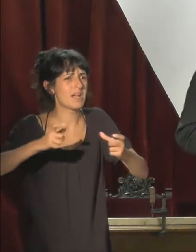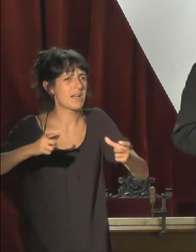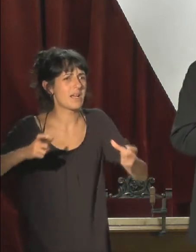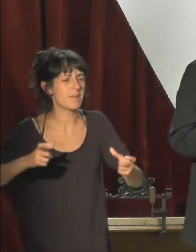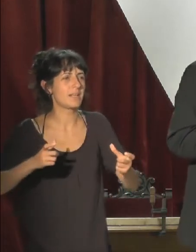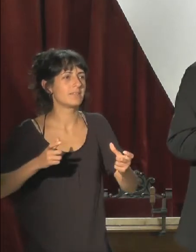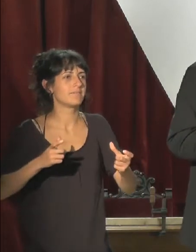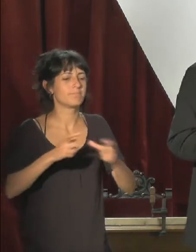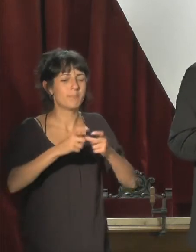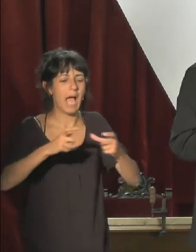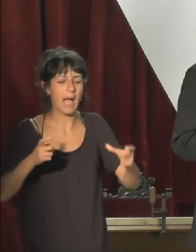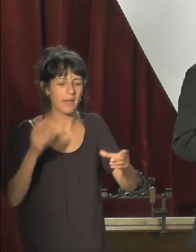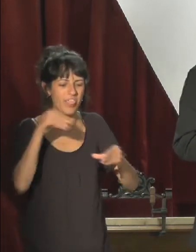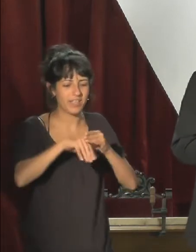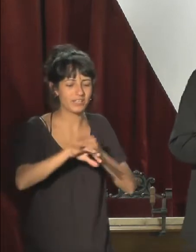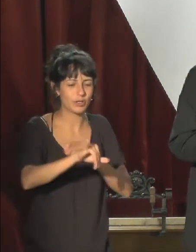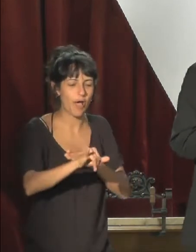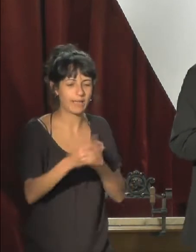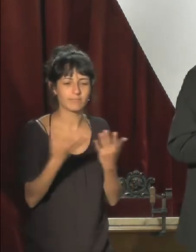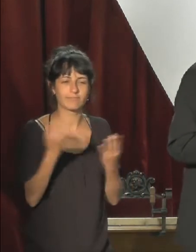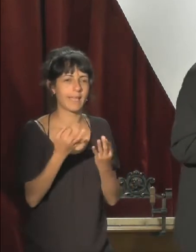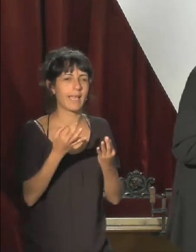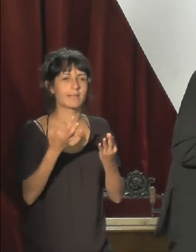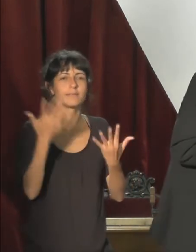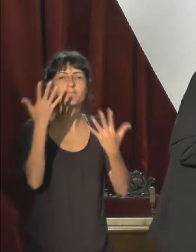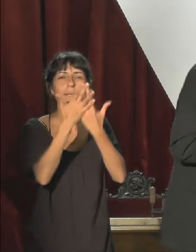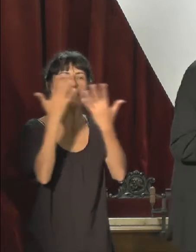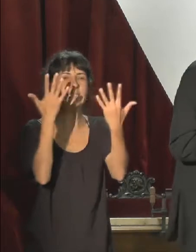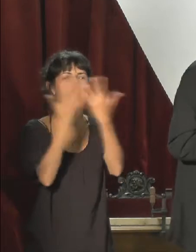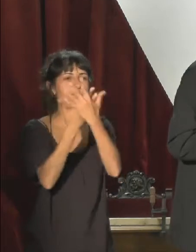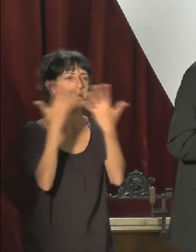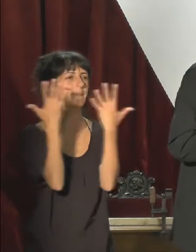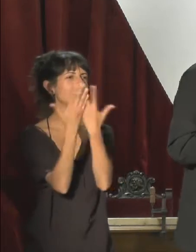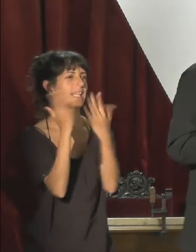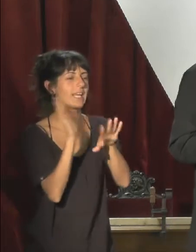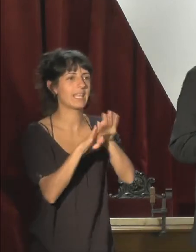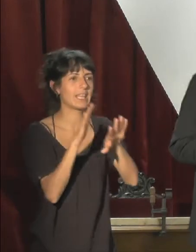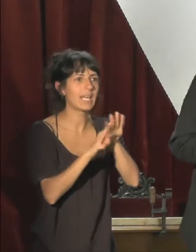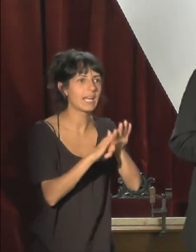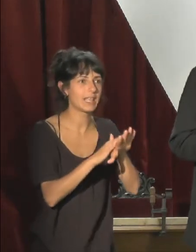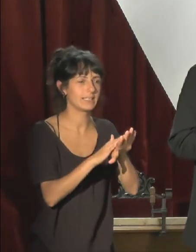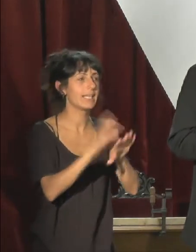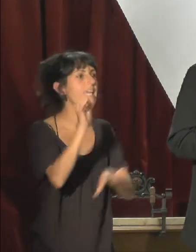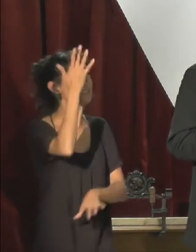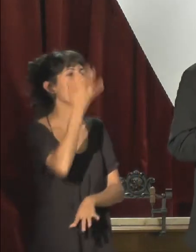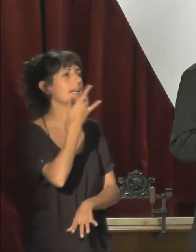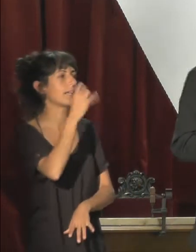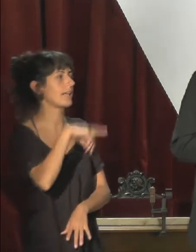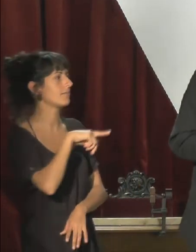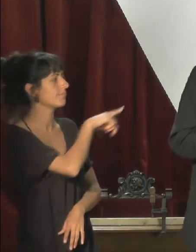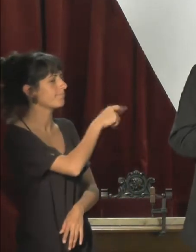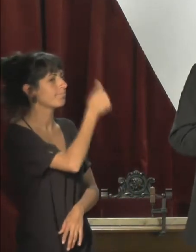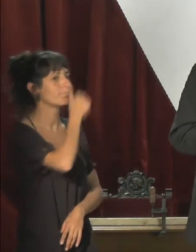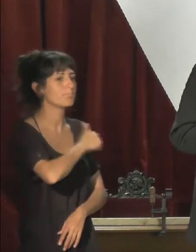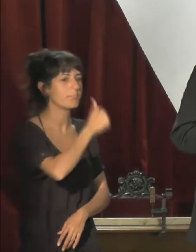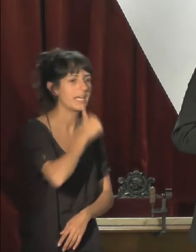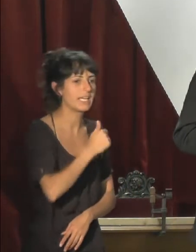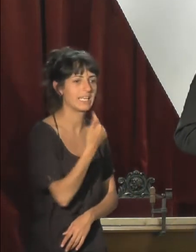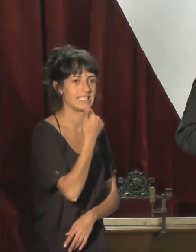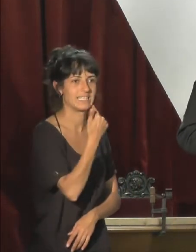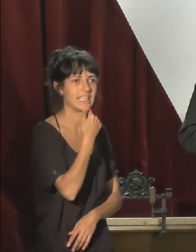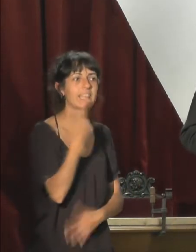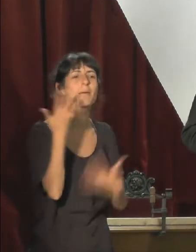vontades que supón esta mestizaxe das esquerdas, a idea de Beiras, a mestizaxe necesaria